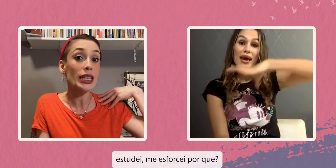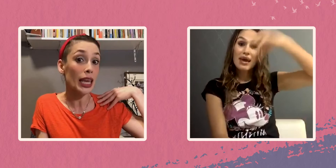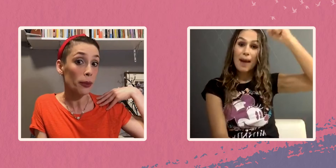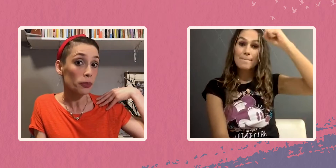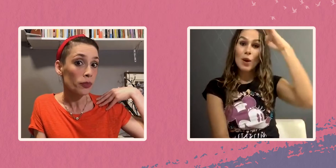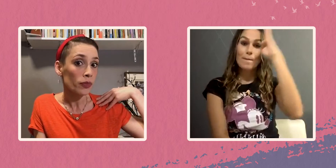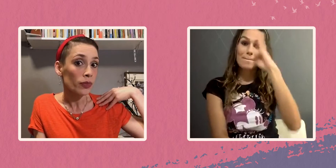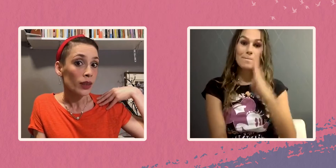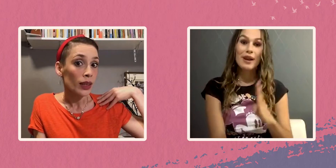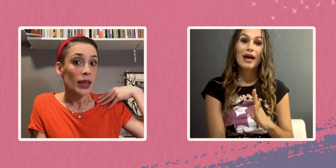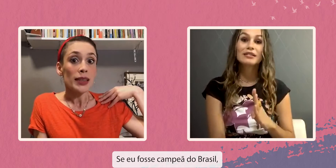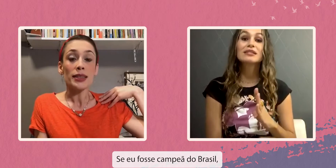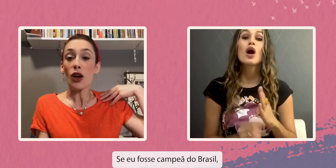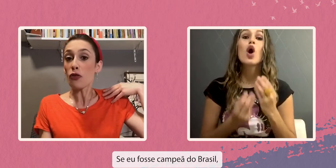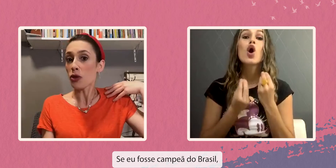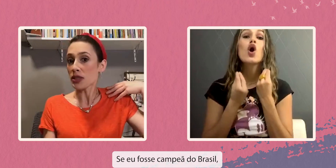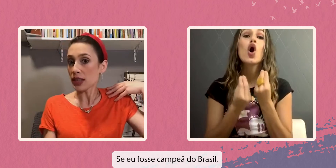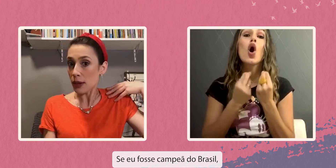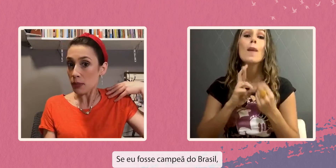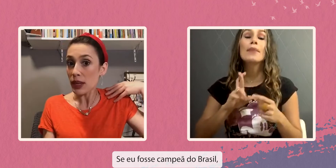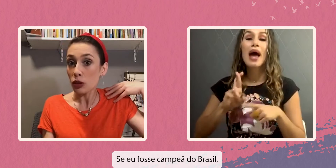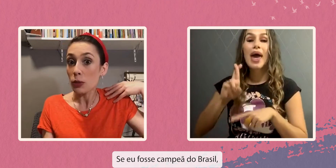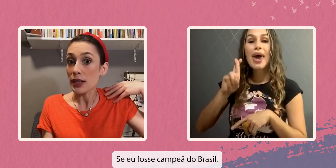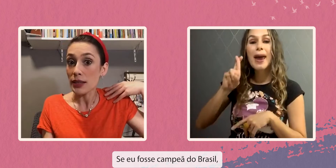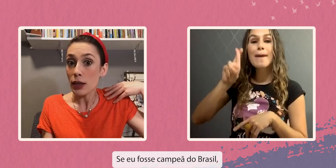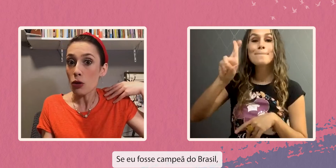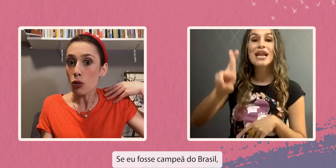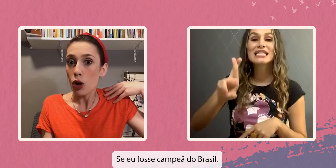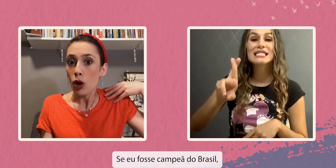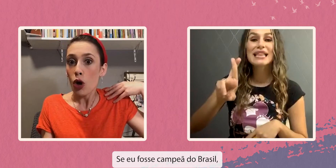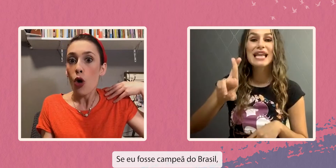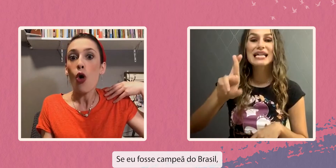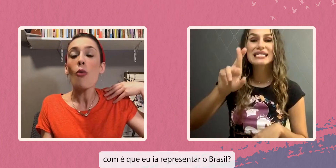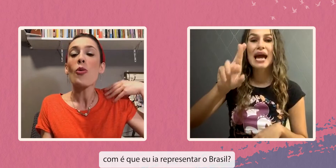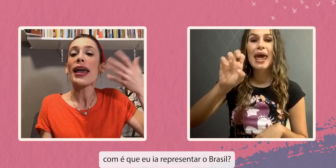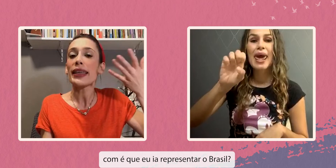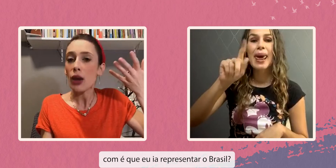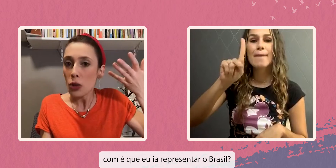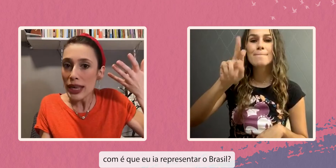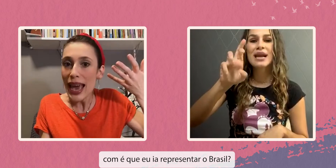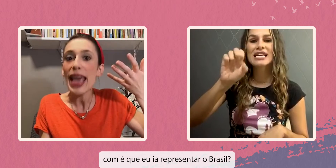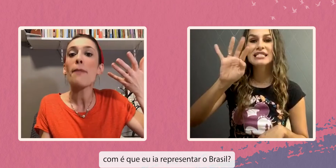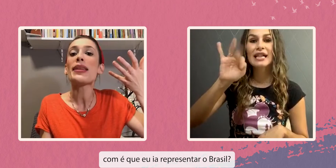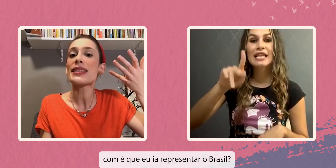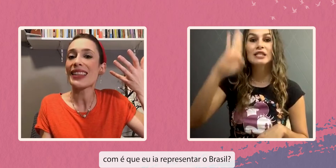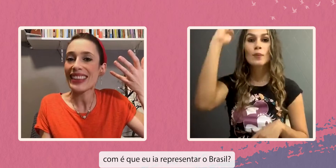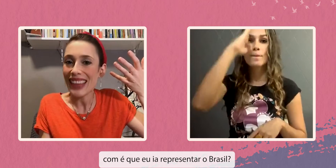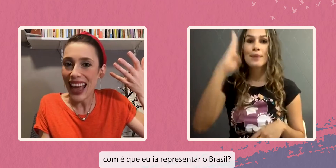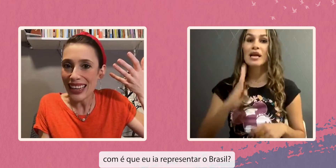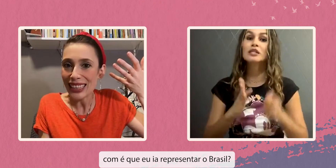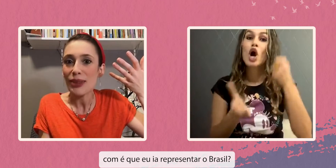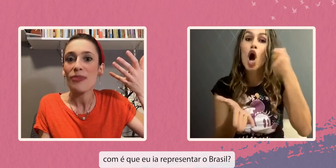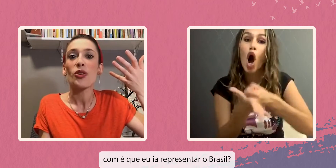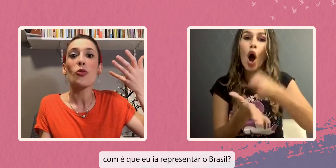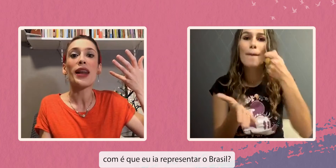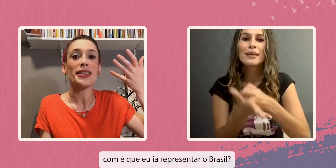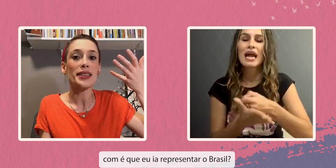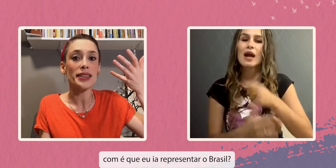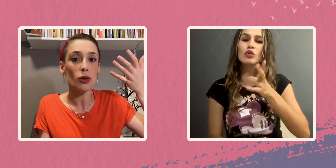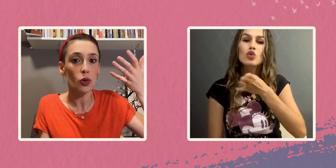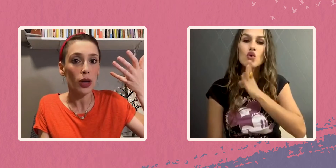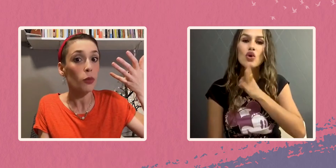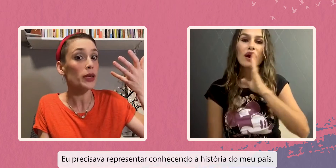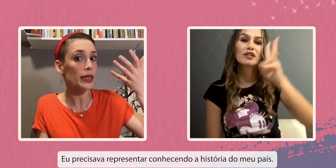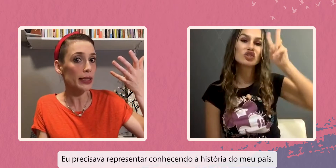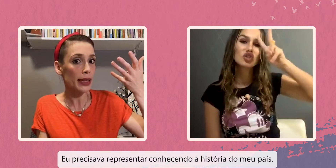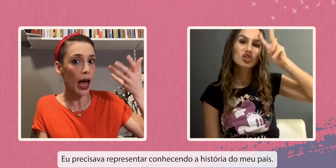por quê? Se eu fosse campeã do Brasil, como é que eu ia representar o